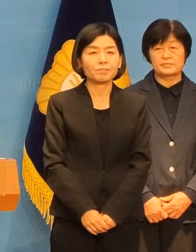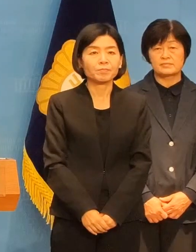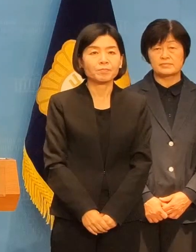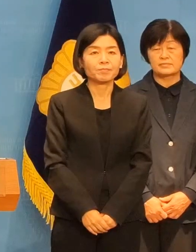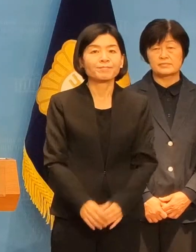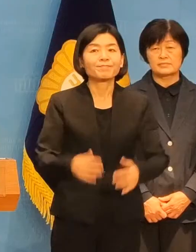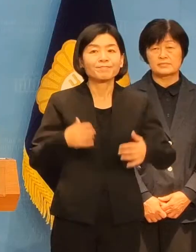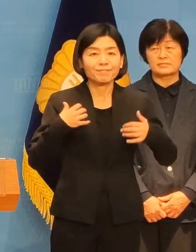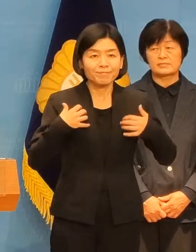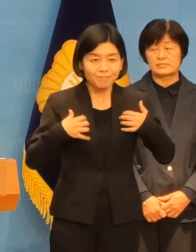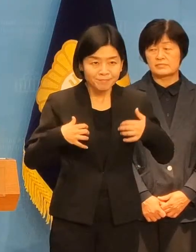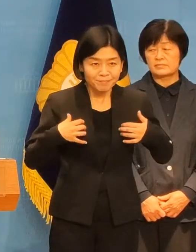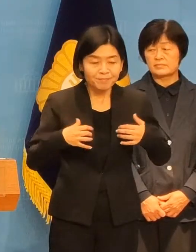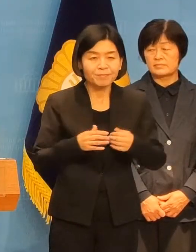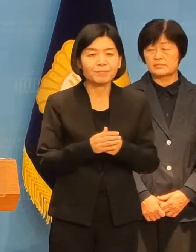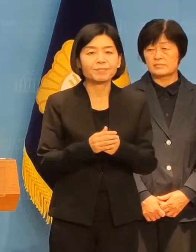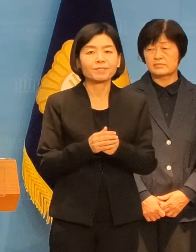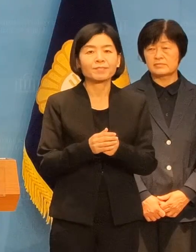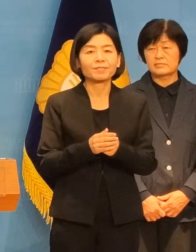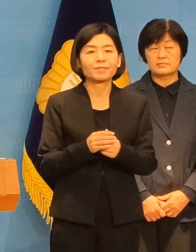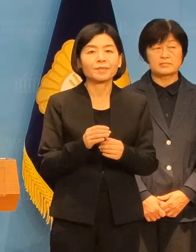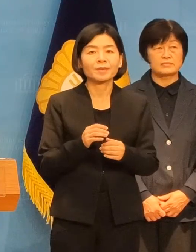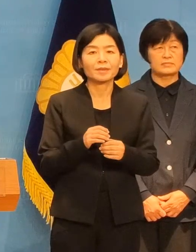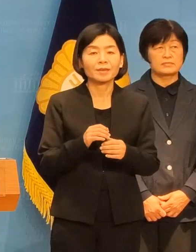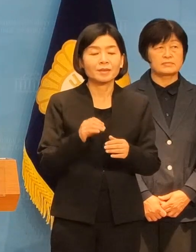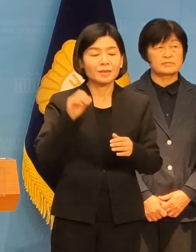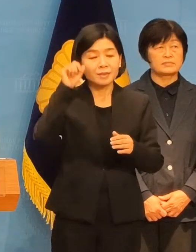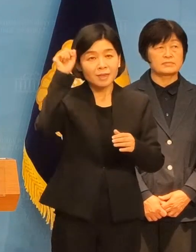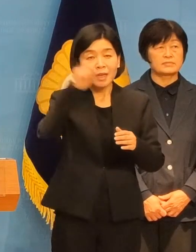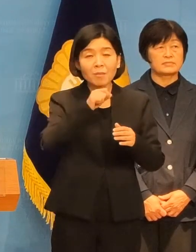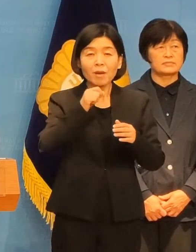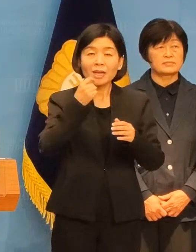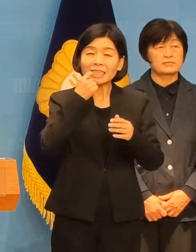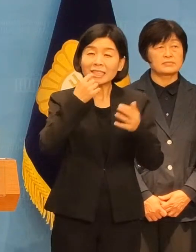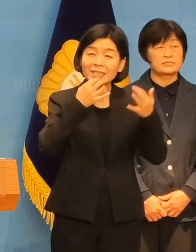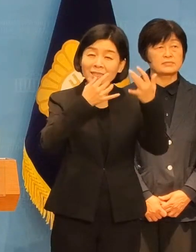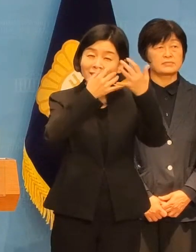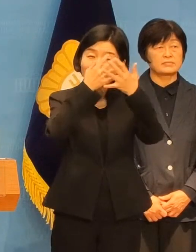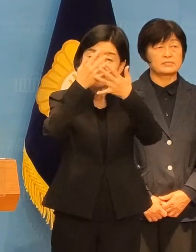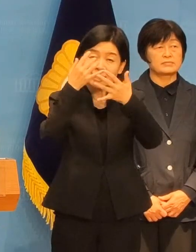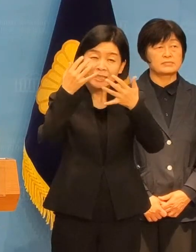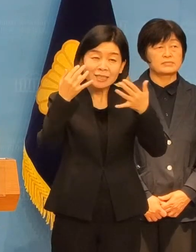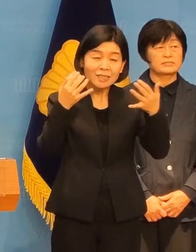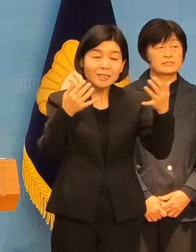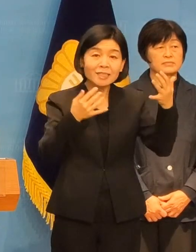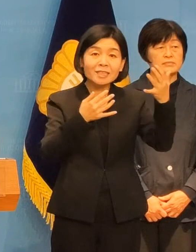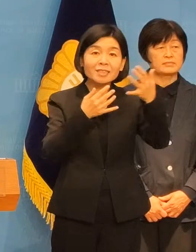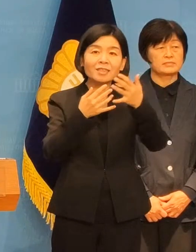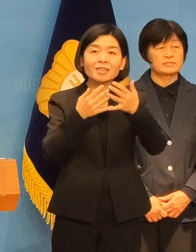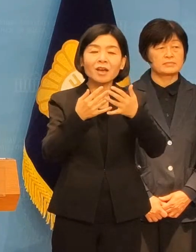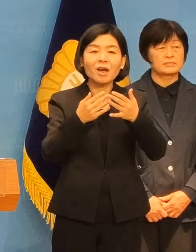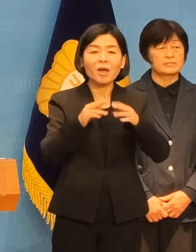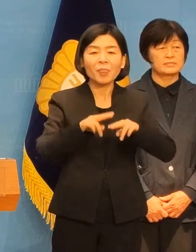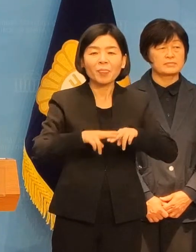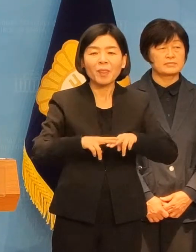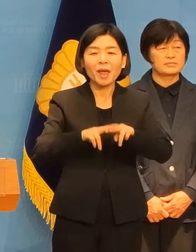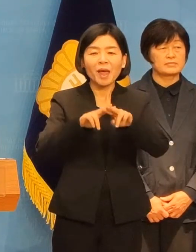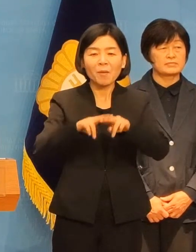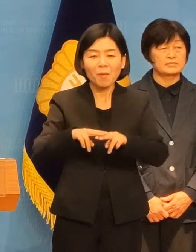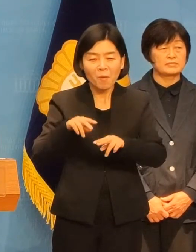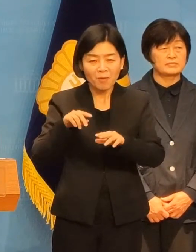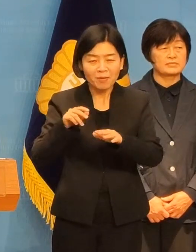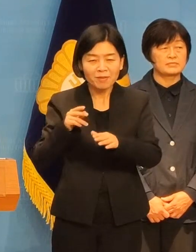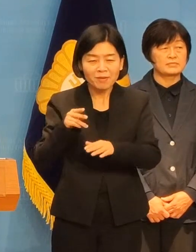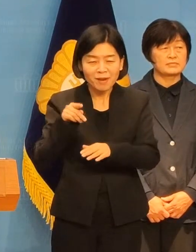네, 반갑습니다. 아침에 그 새벽에 안개가 자욱했었는데요. 안개 뚫고 또 남원까지 가서 열차 타고